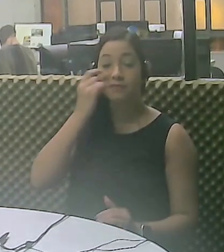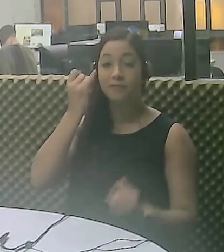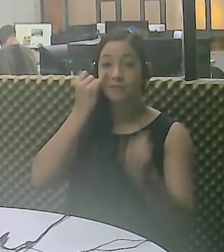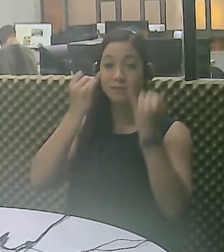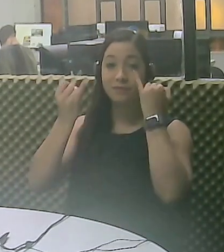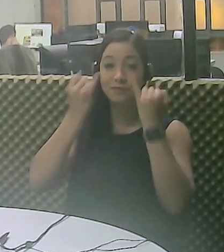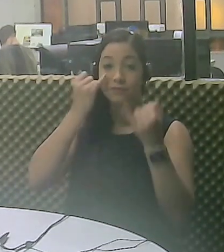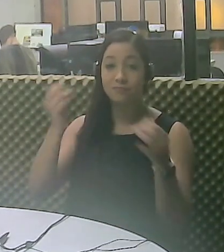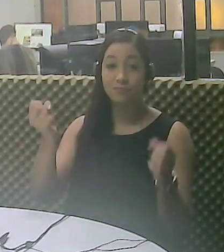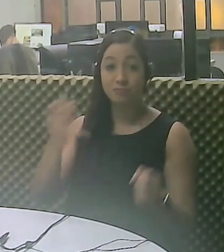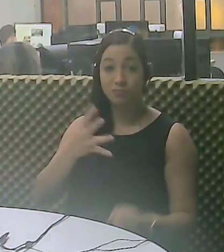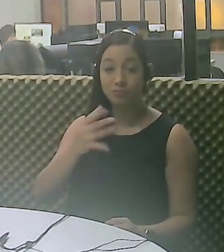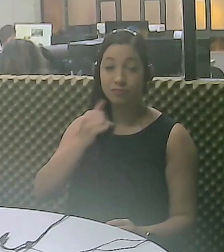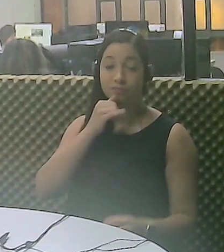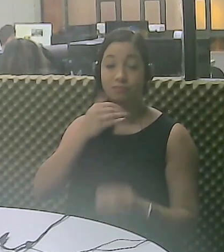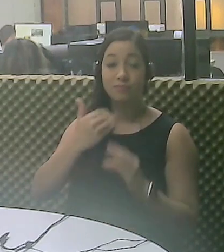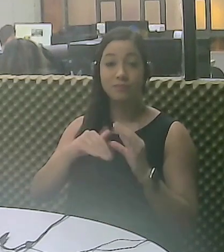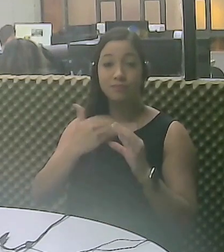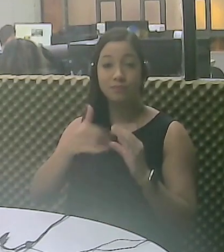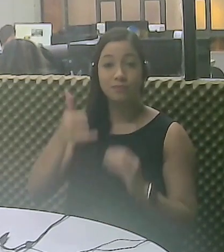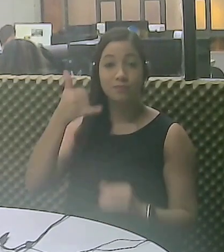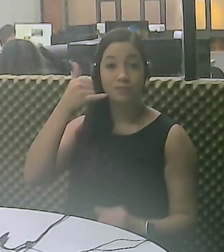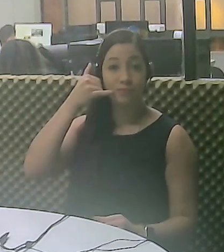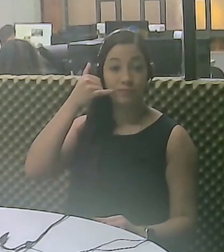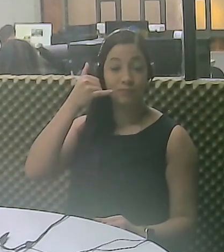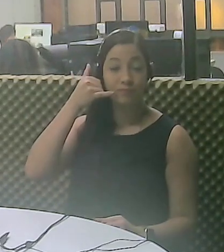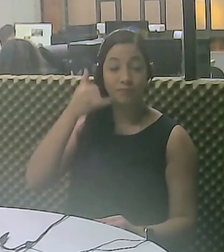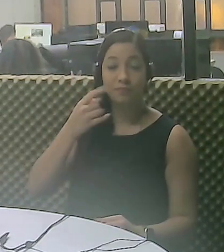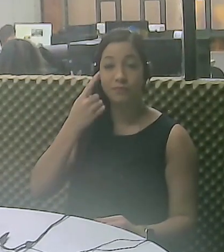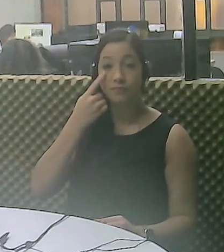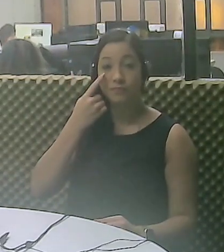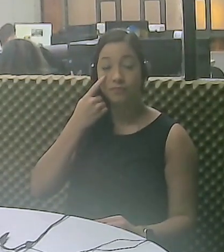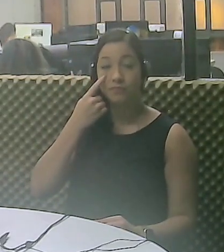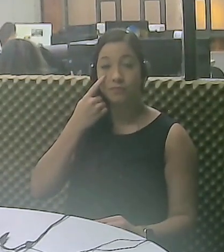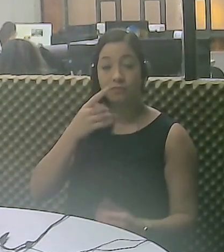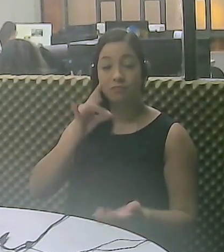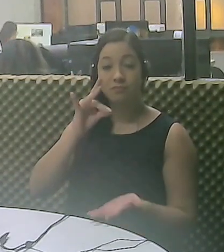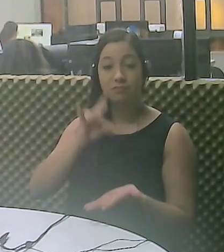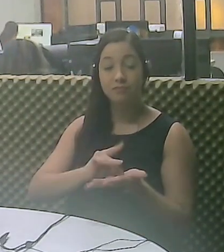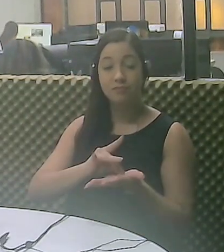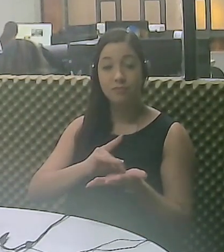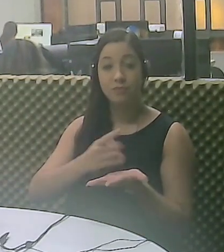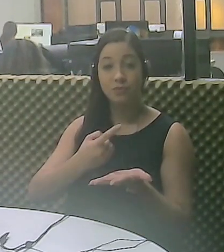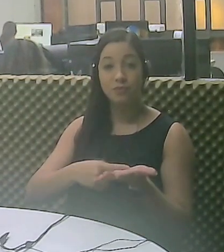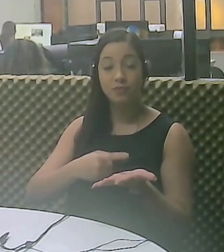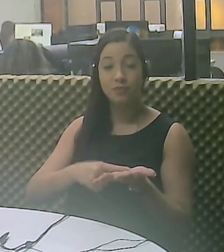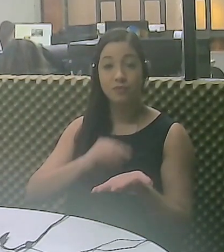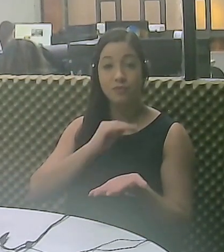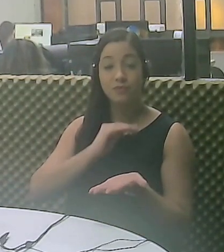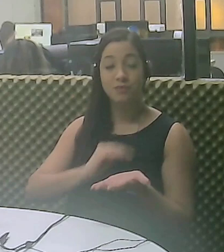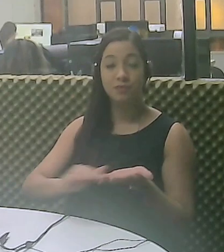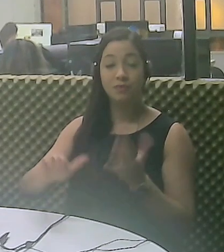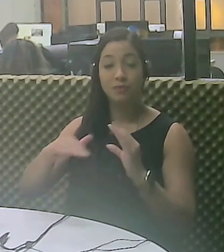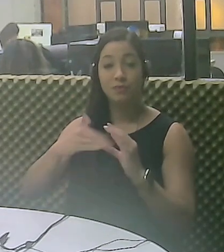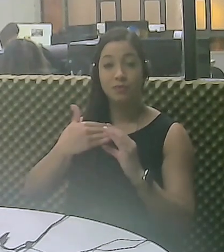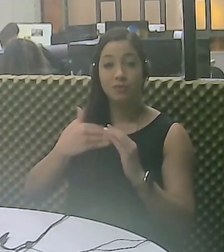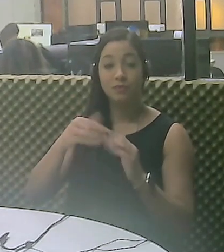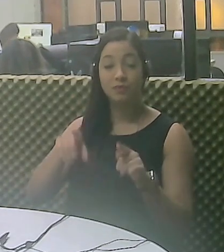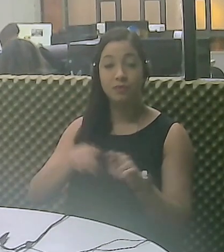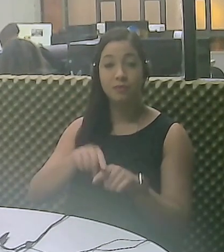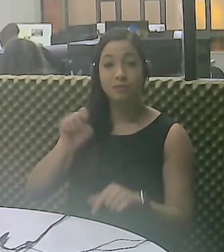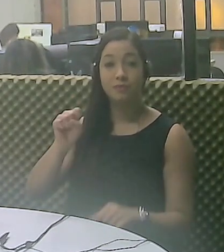informações atualizadas, como e-mail e telefone, e se atentar à confirmação do agendamento, que será enviado por e-mail e